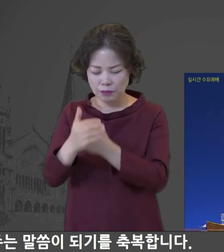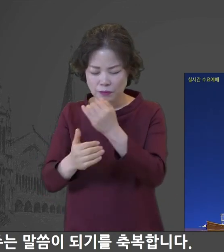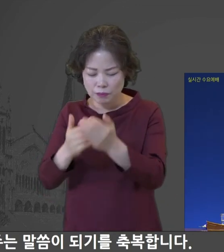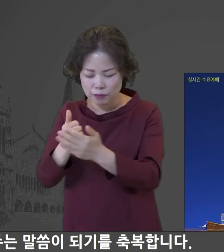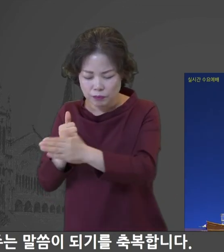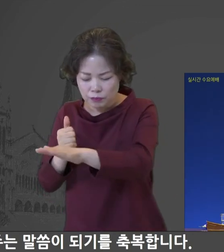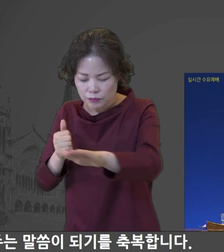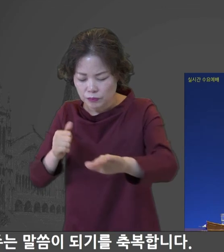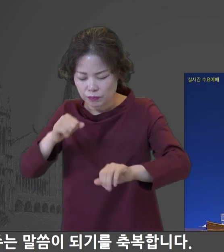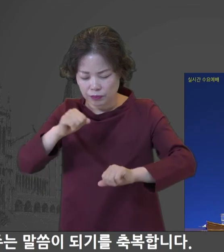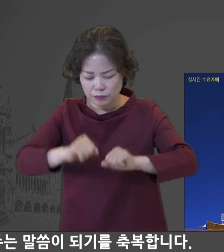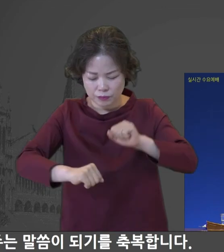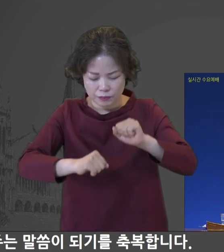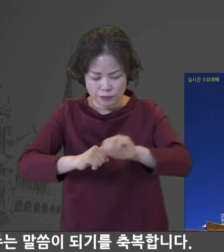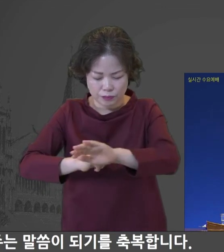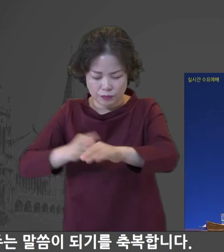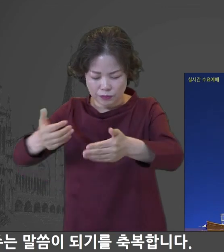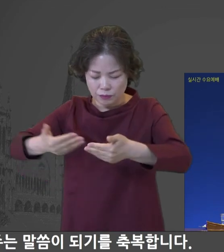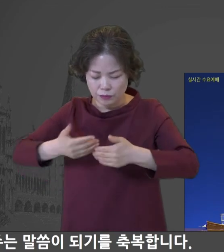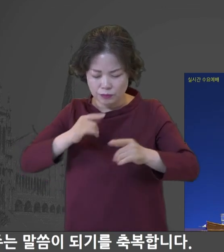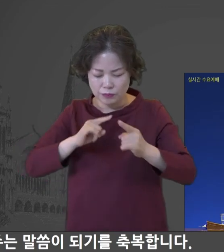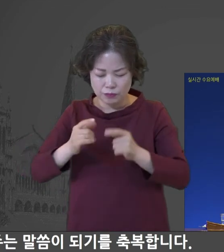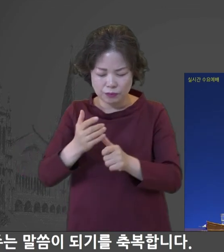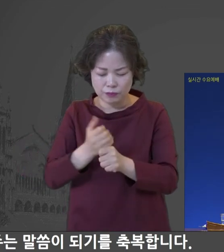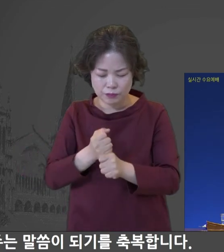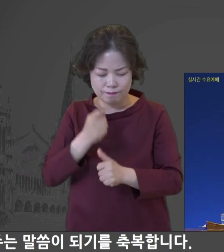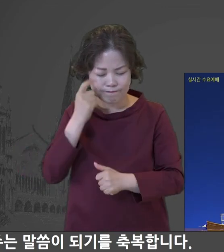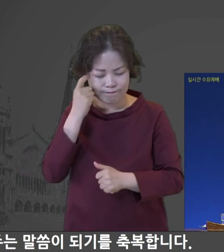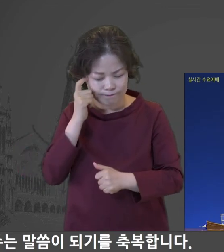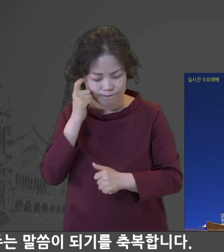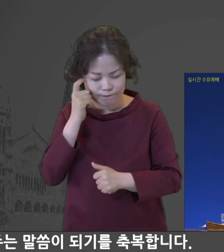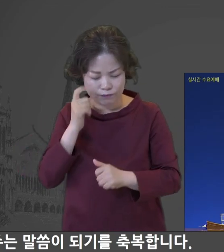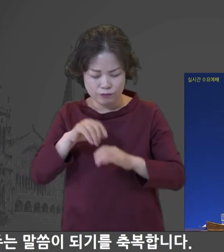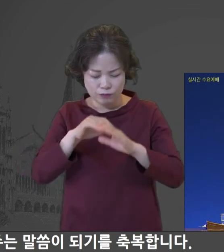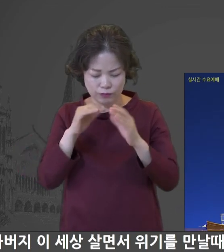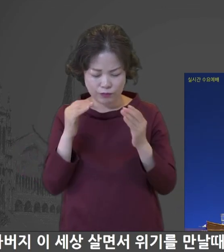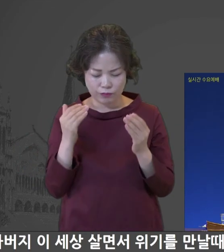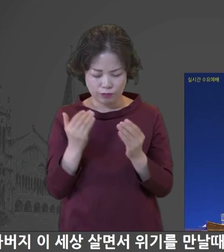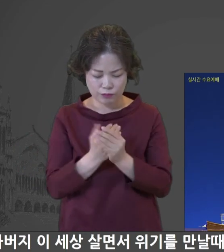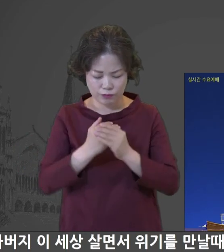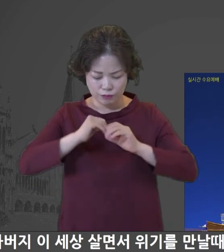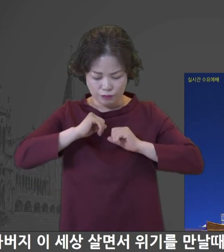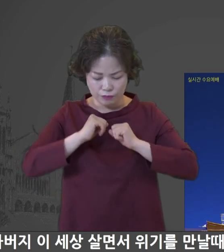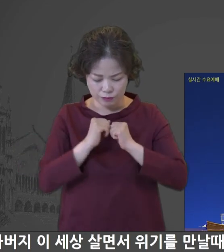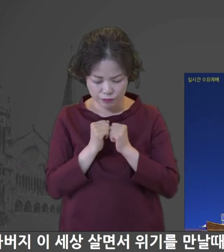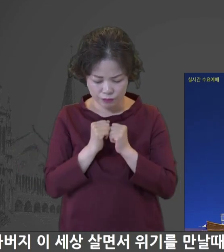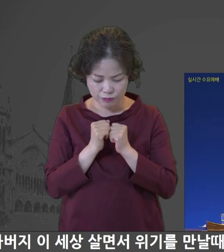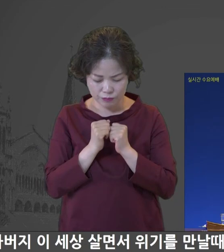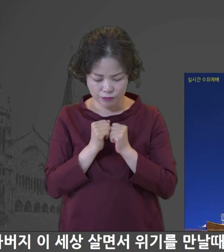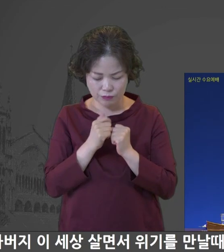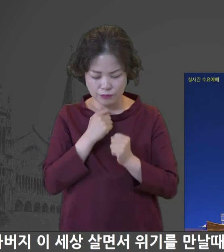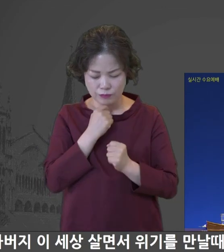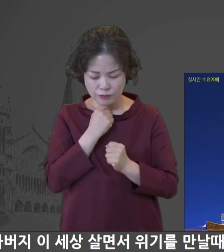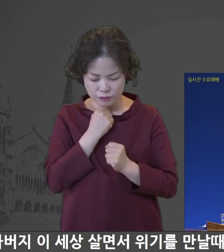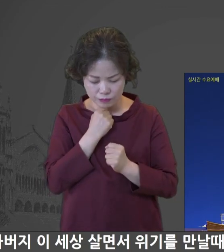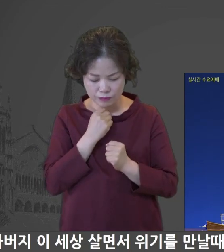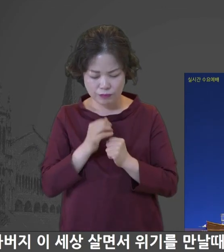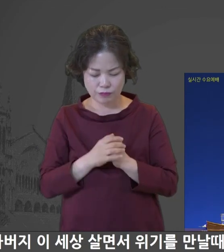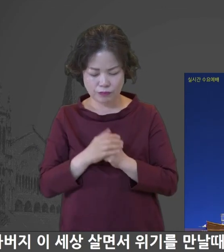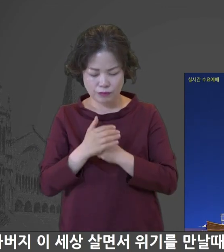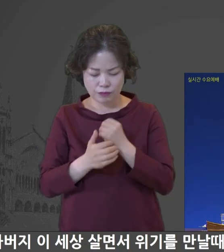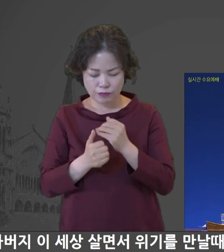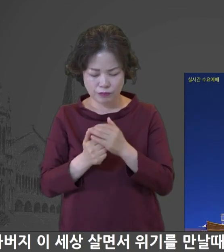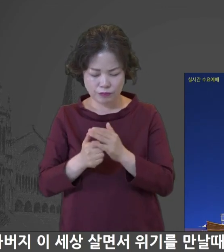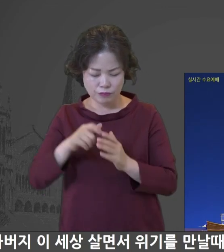하나님께서 우리에게 주신 말씀을 붙들고 그 말씀에 온전히 순종하며 나아가기를 원하십니다. 하나님,